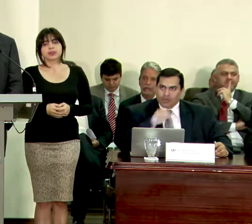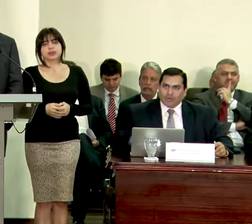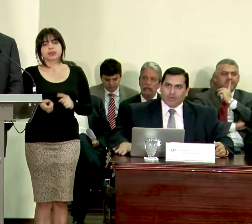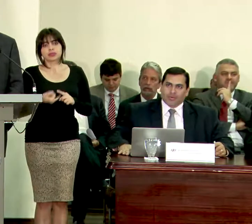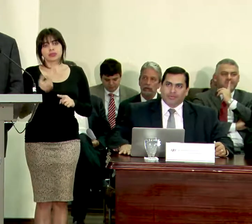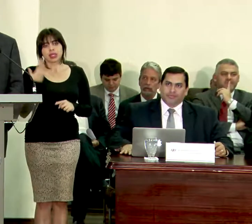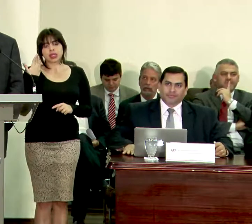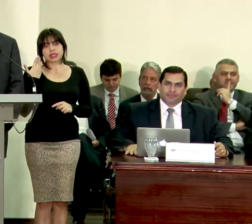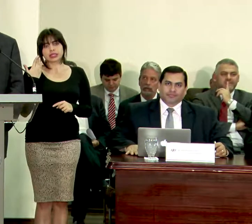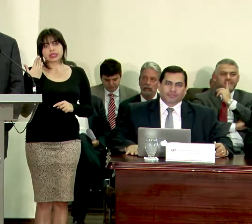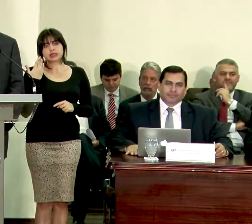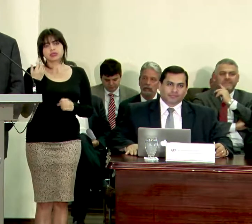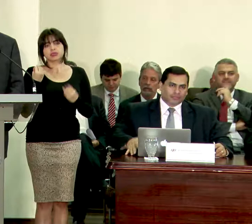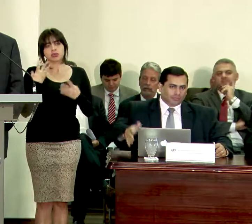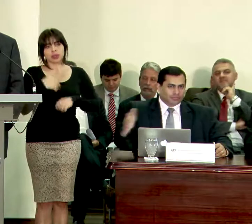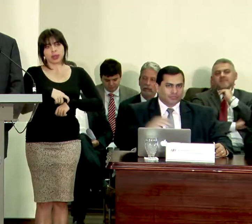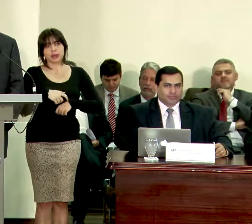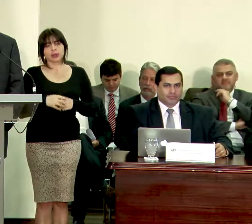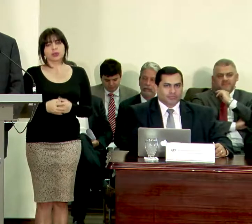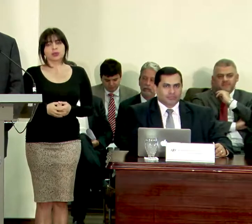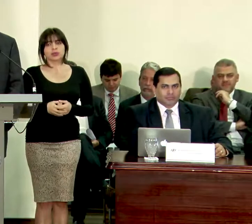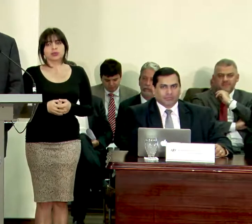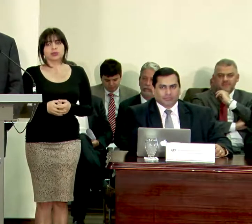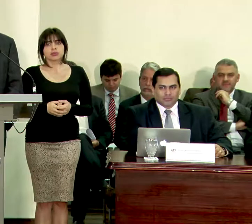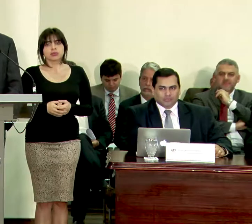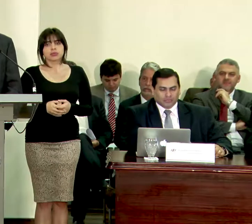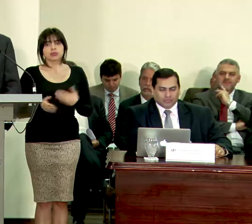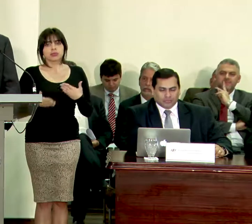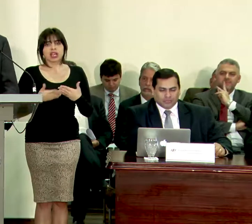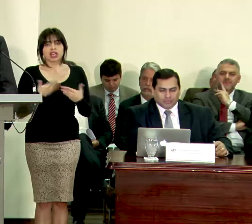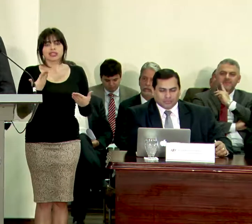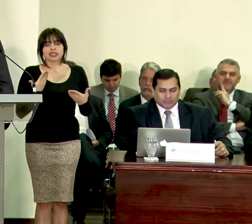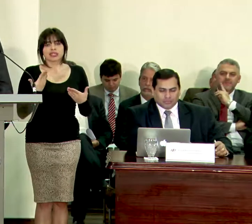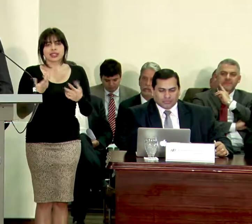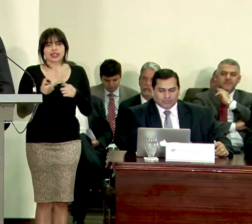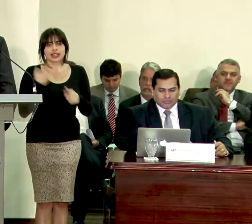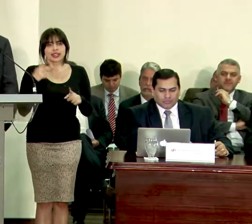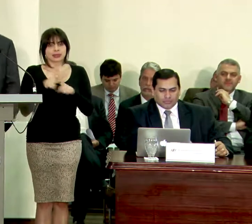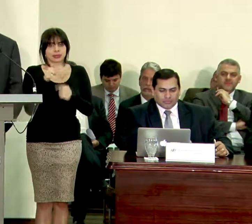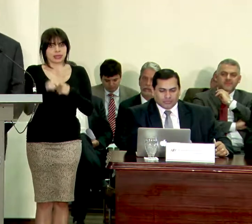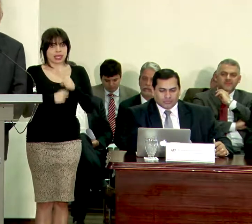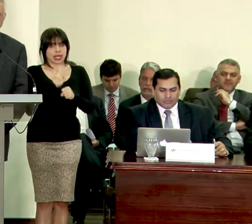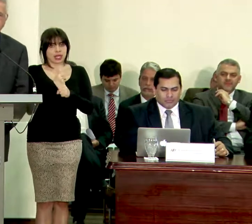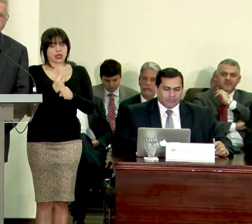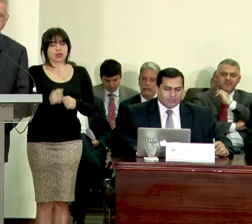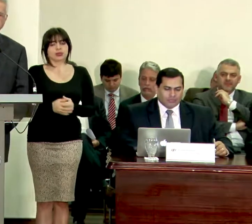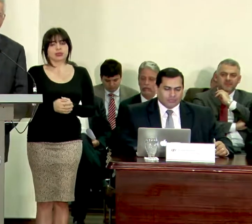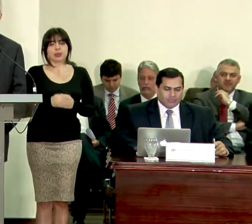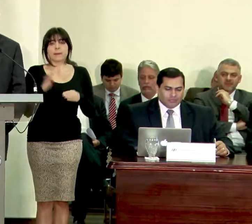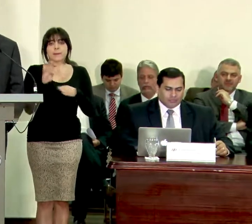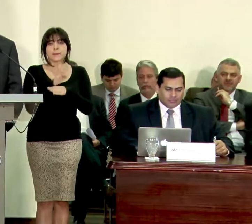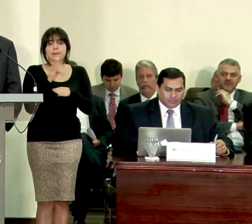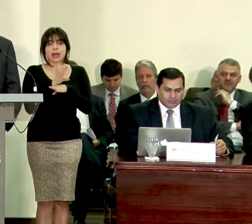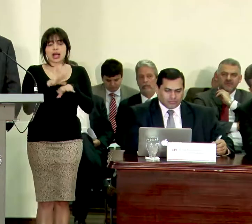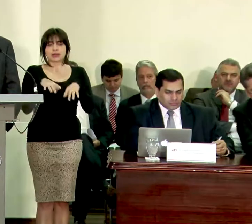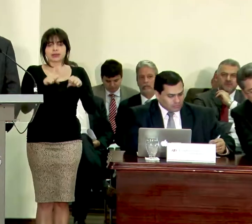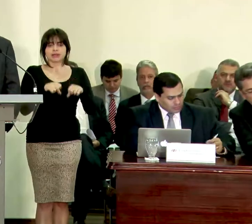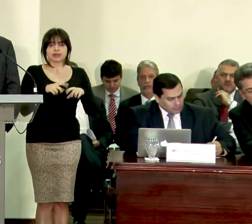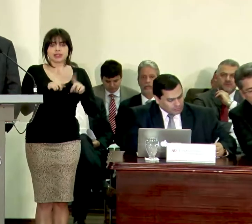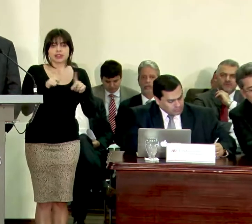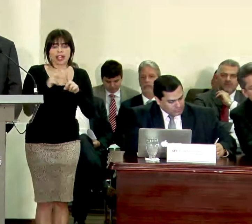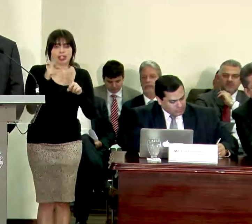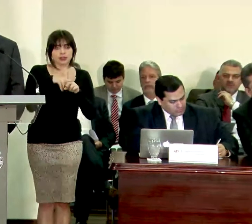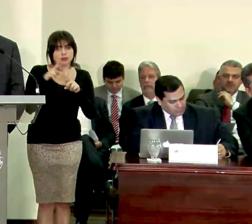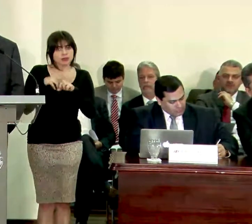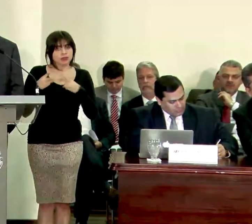Desde hace bastante tiempo, casi que desde que se inició este año, el Banco ha venido tomando una serie de